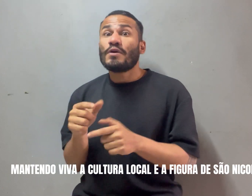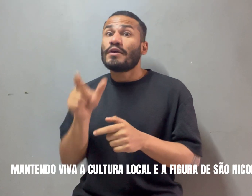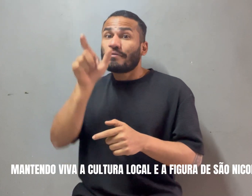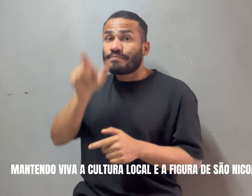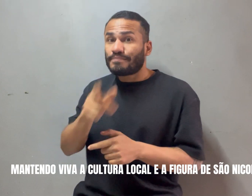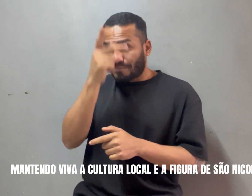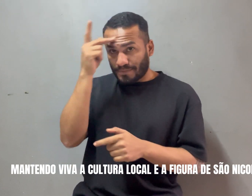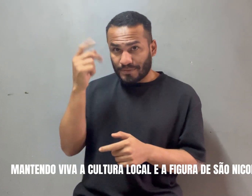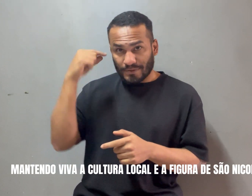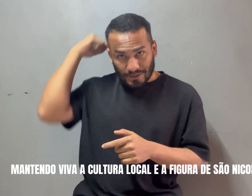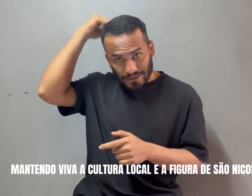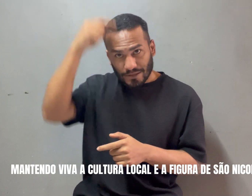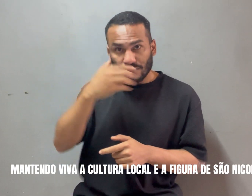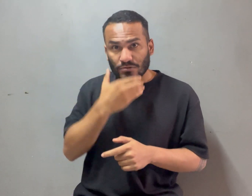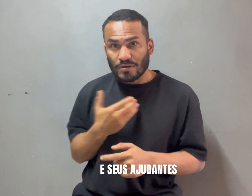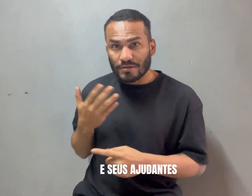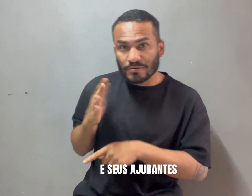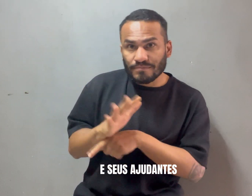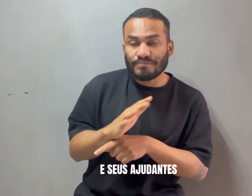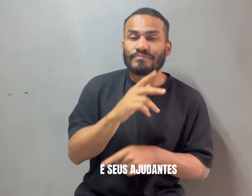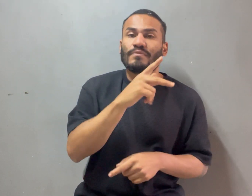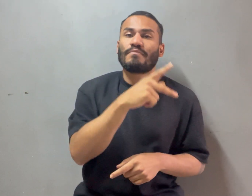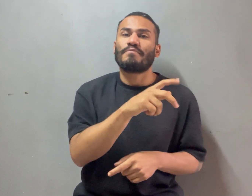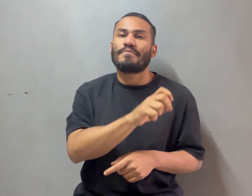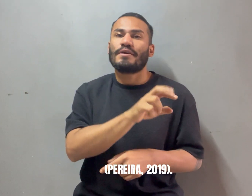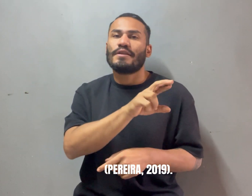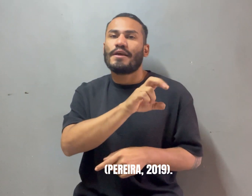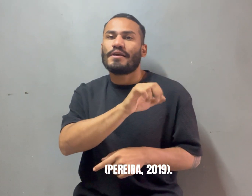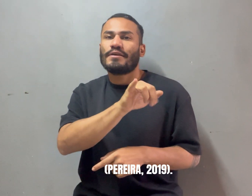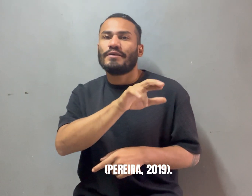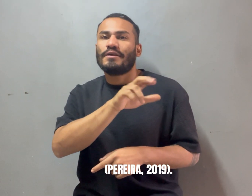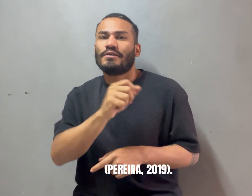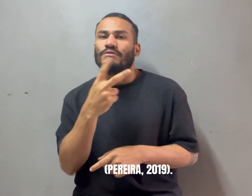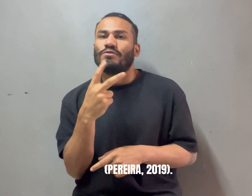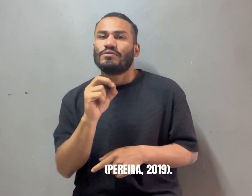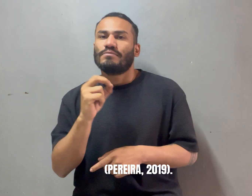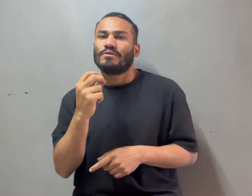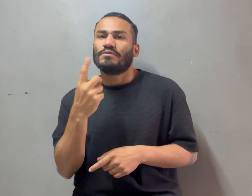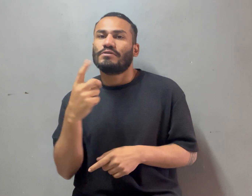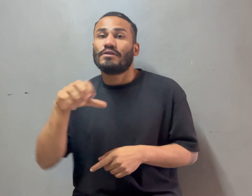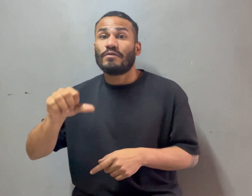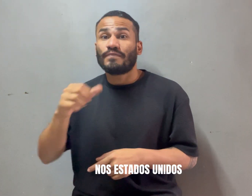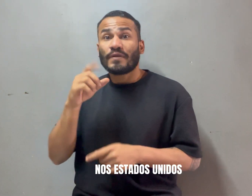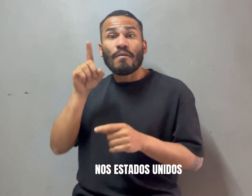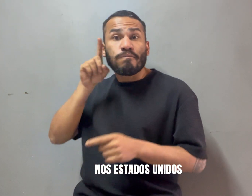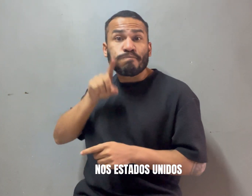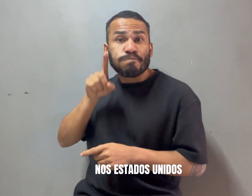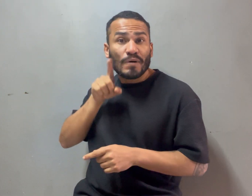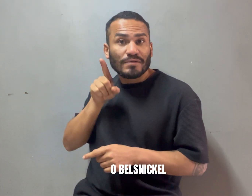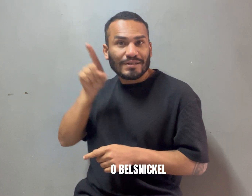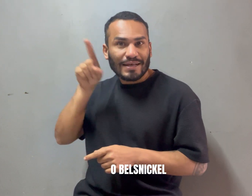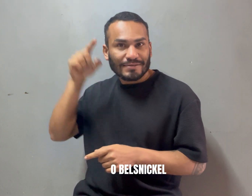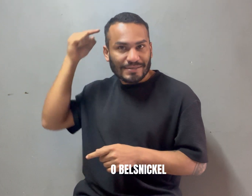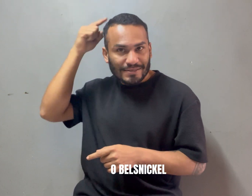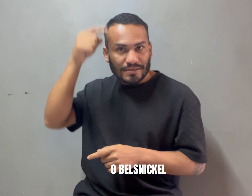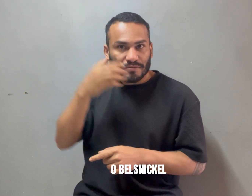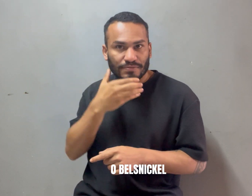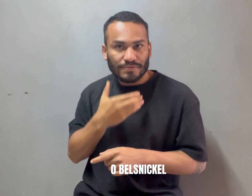e a figura de São Nicolau e seus ajudantes. Pereira 2019. Nos Estados Unidos, o Belsnickel,